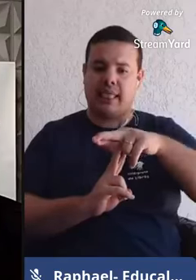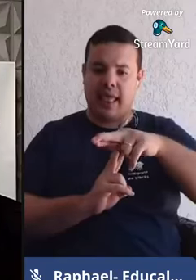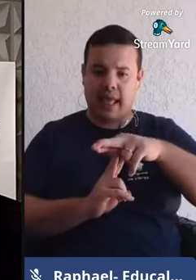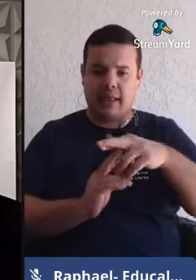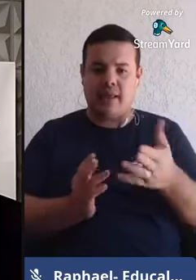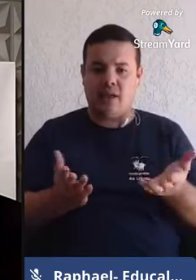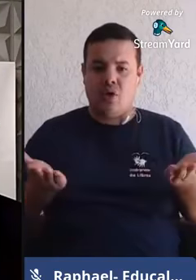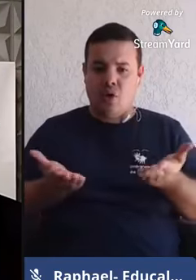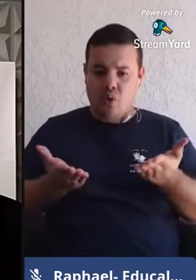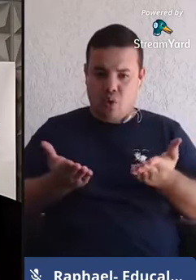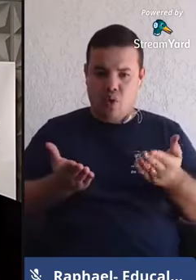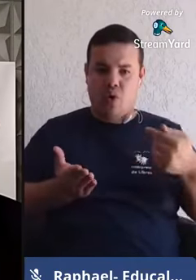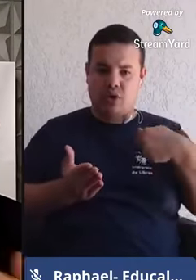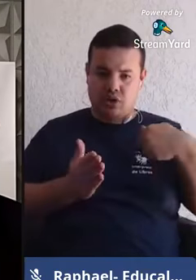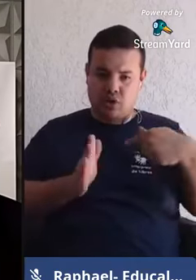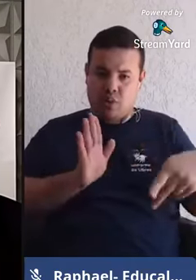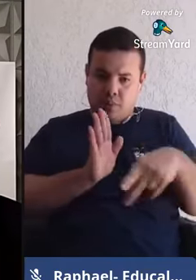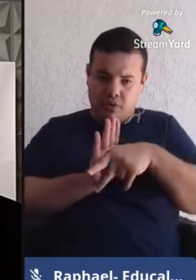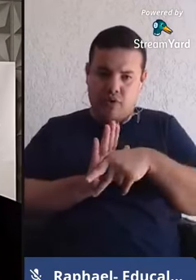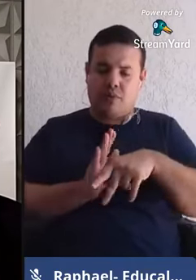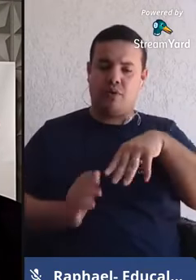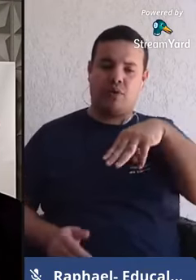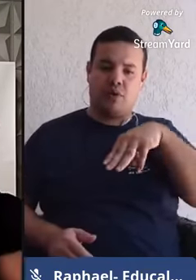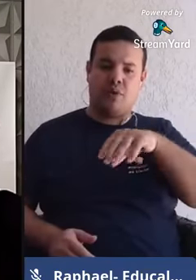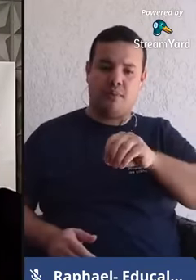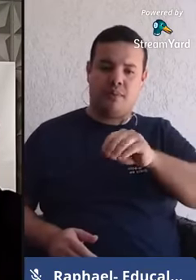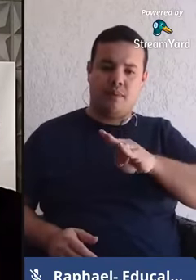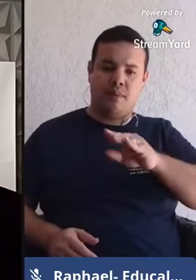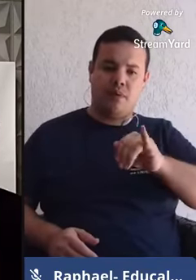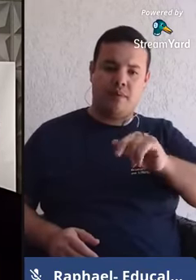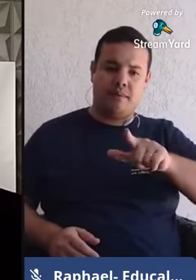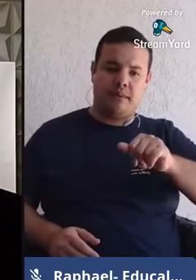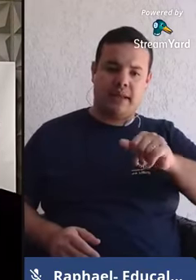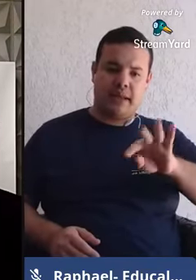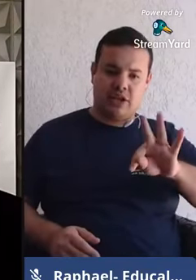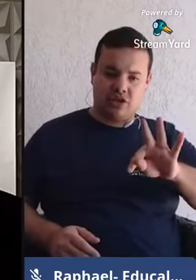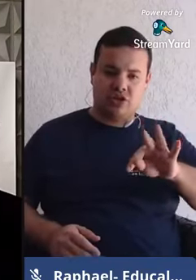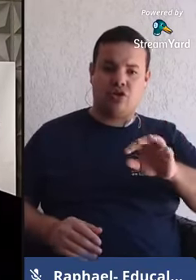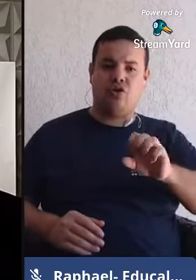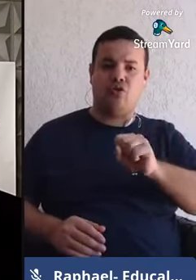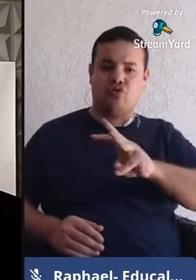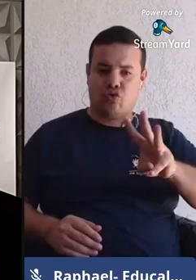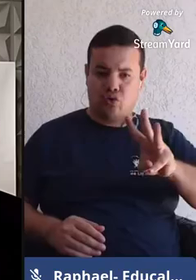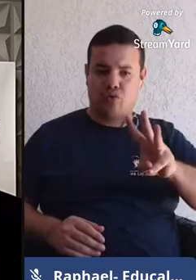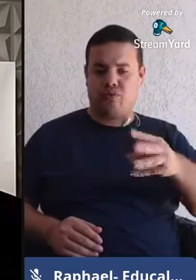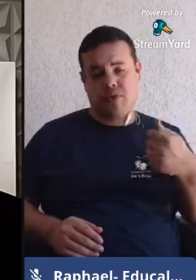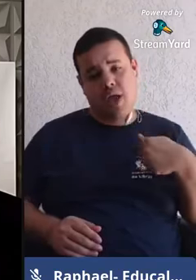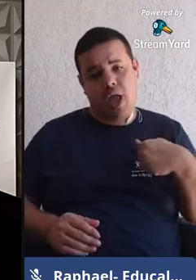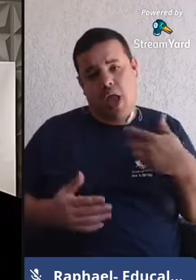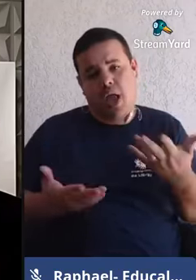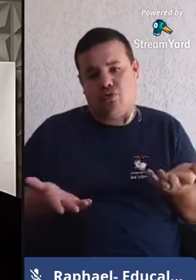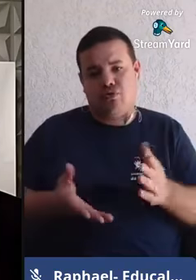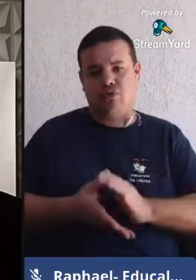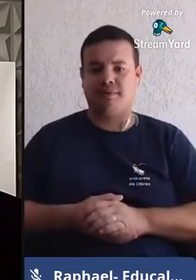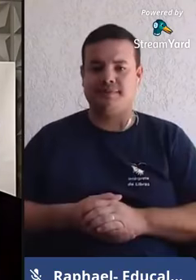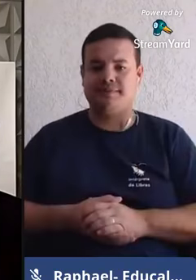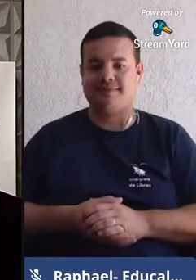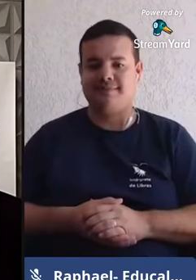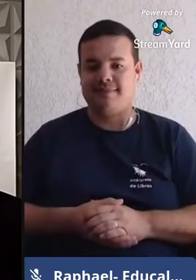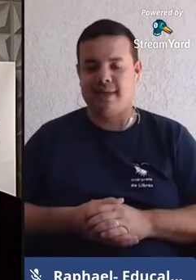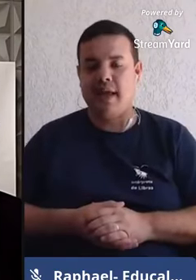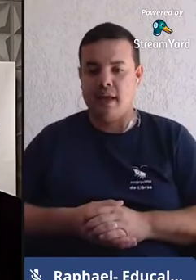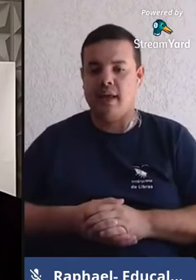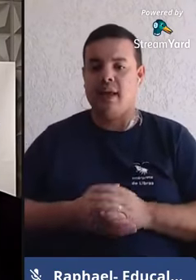dono da Mobility Show, organizador da Mobility Show, e é isso. É isso. Me conta um pouco mais dessa época,